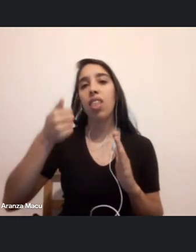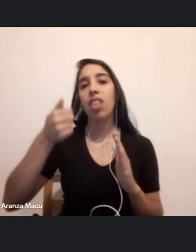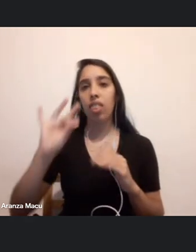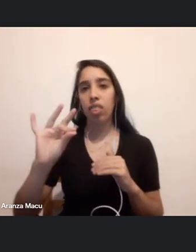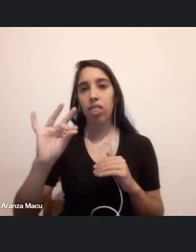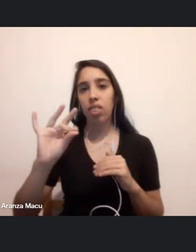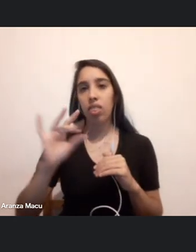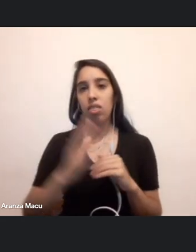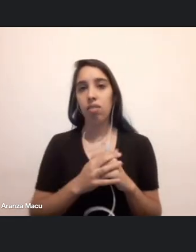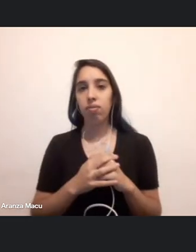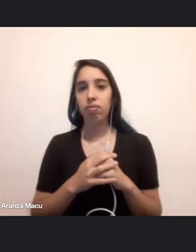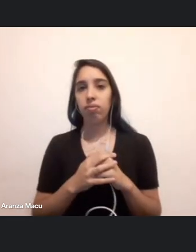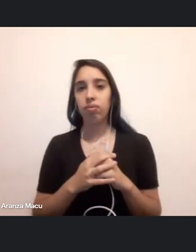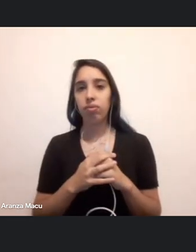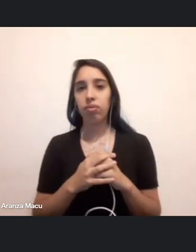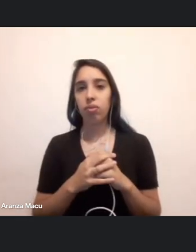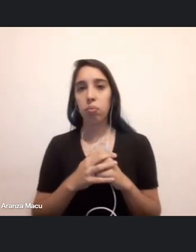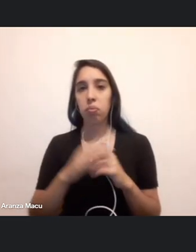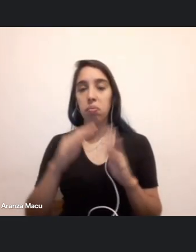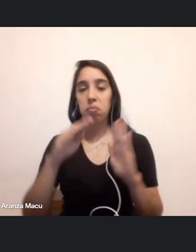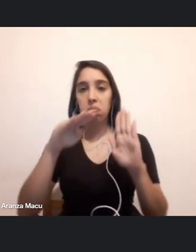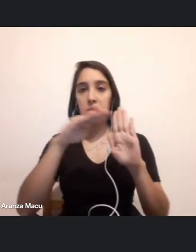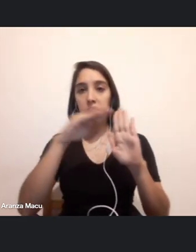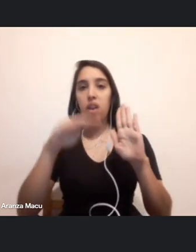Después tenemos linguistic.